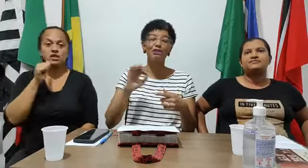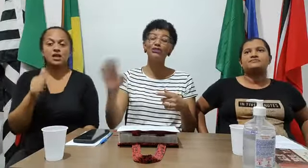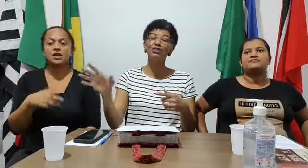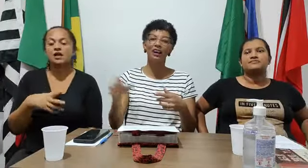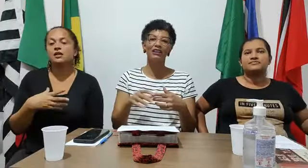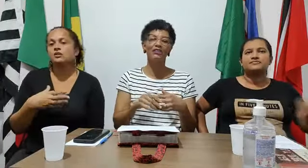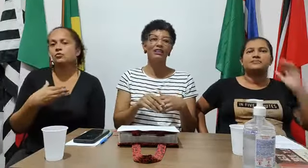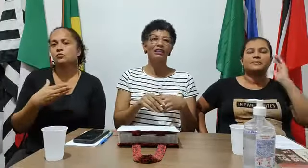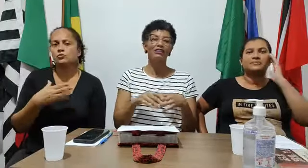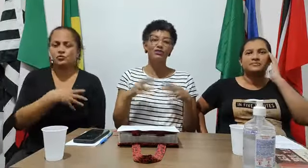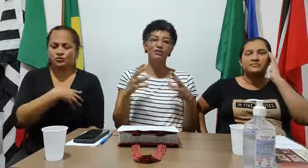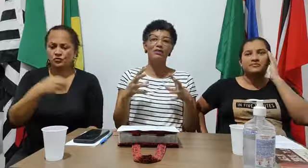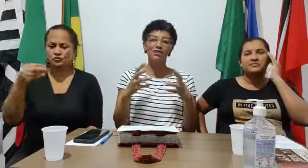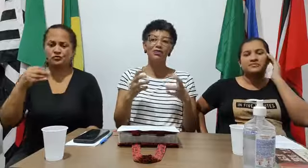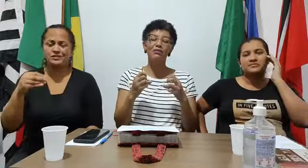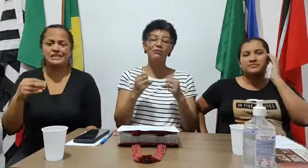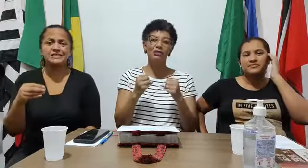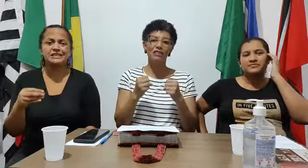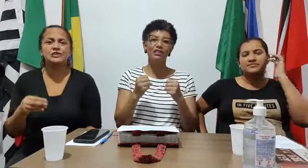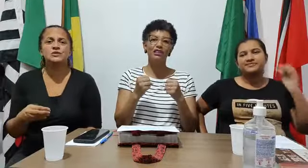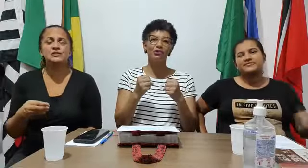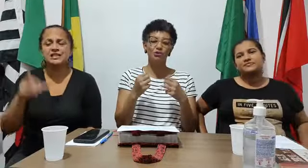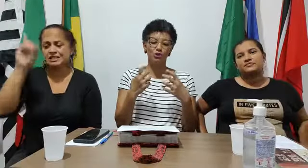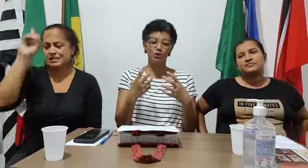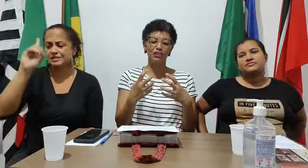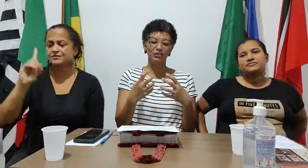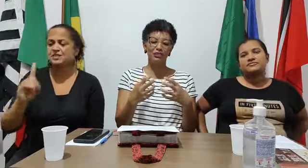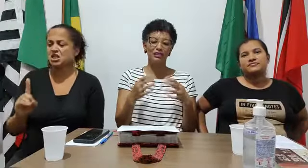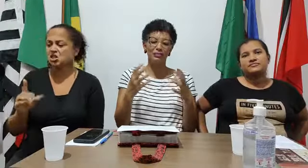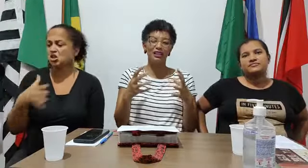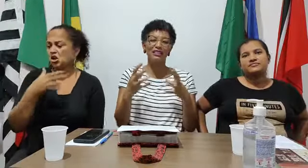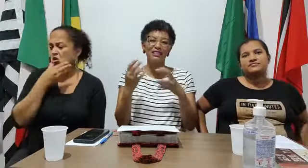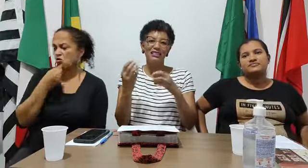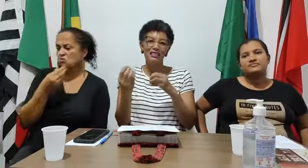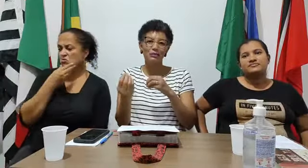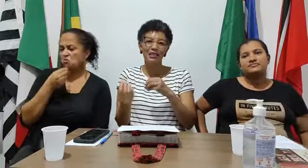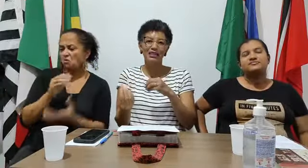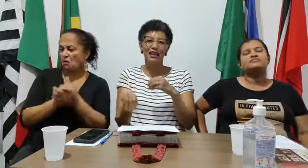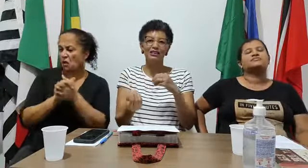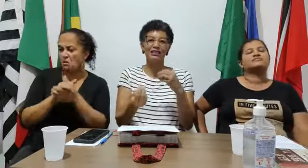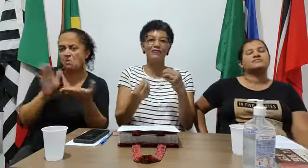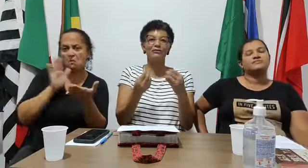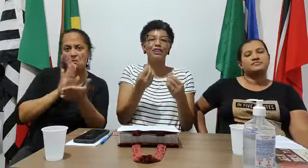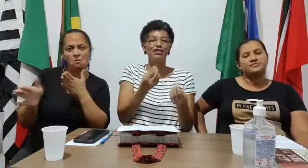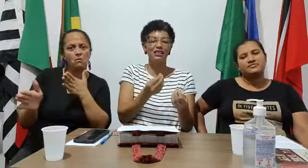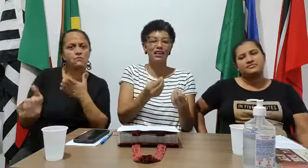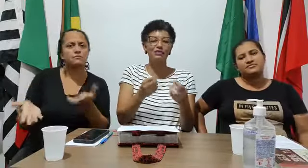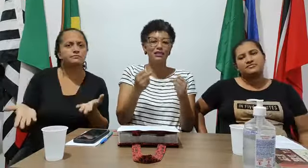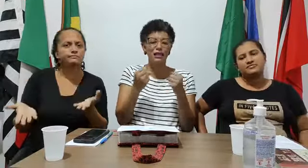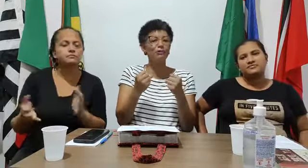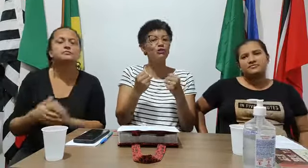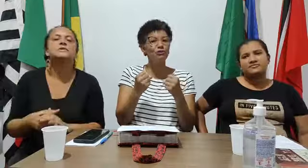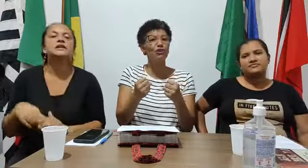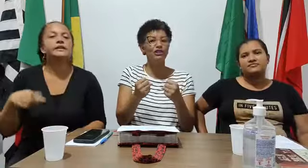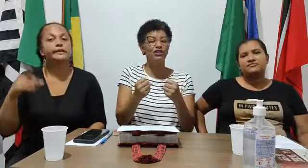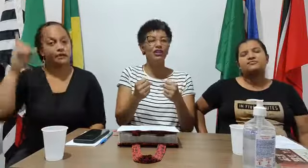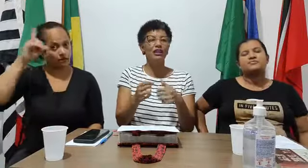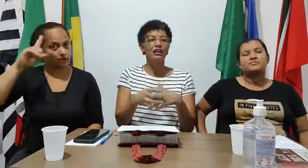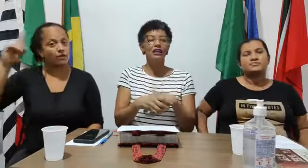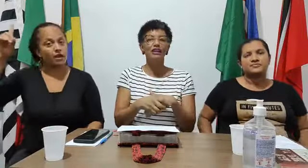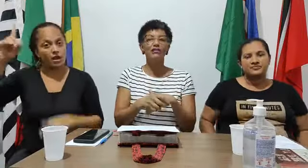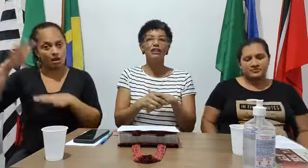largaram, abandonaram. Então a gente vê que a mulher tem uma força, assim, Deus colocou dentro dela, embora ela tenha essa sensibilidade, essa fragilidade, mas ela é muito